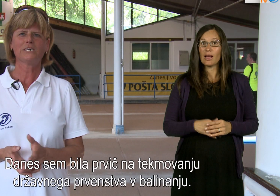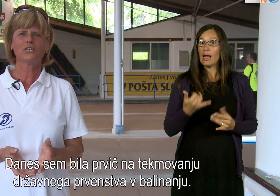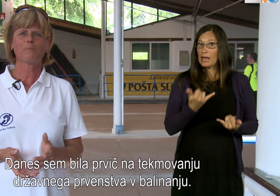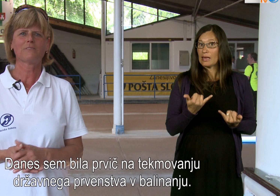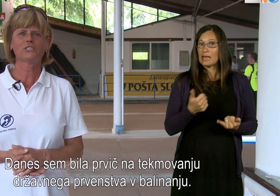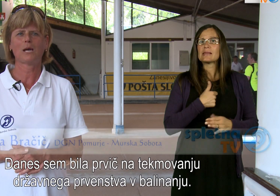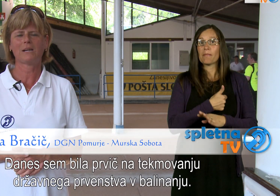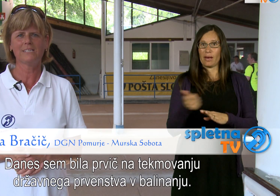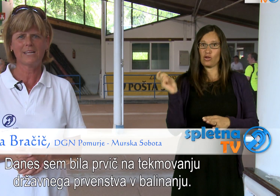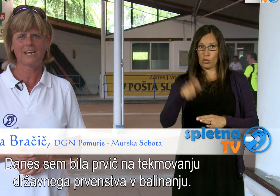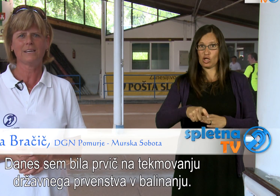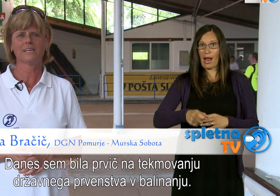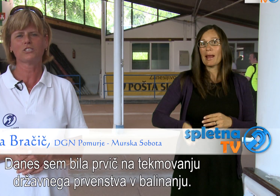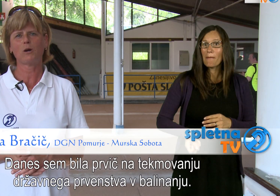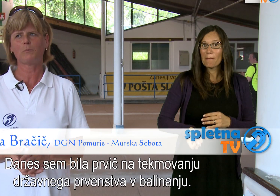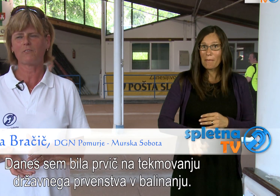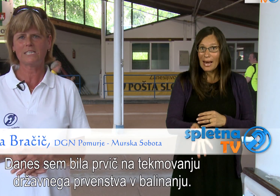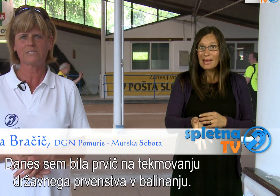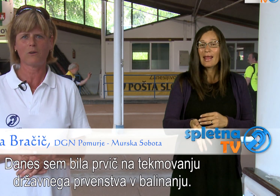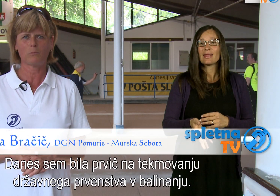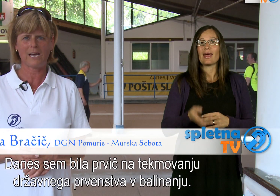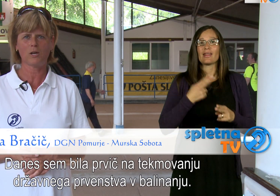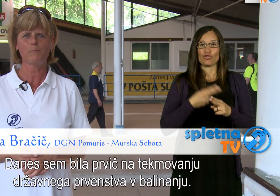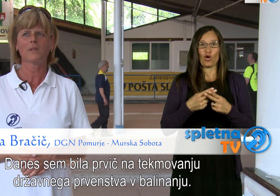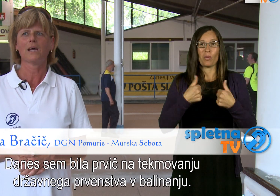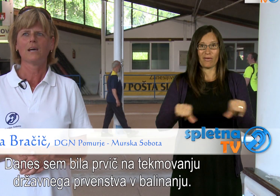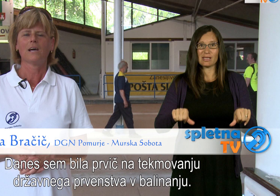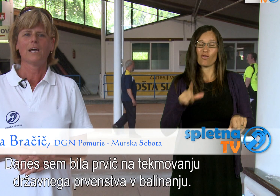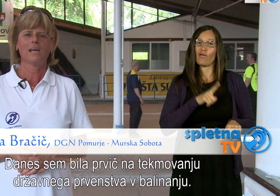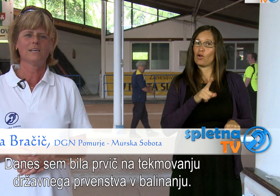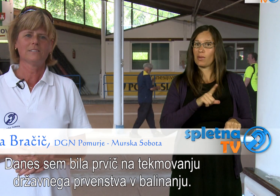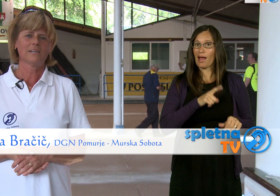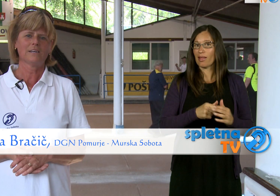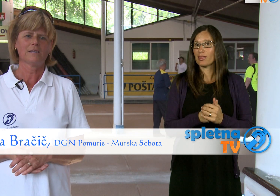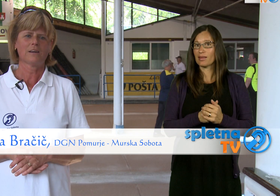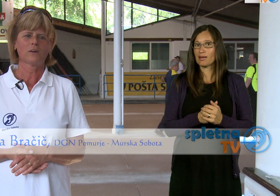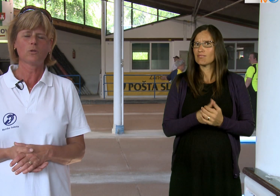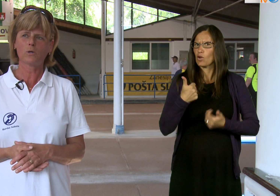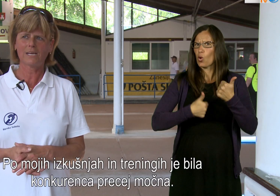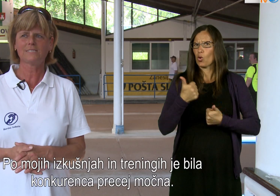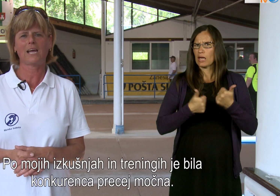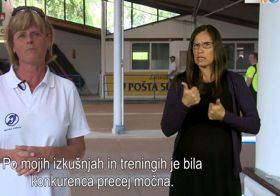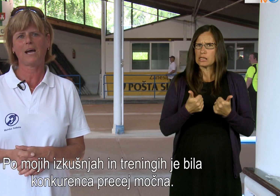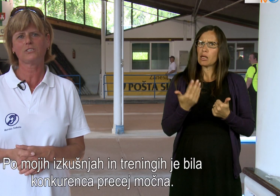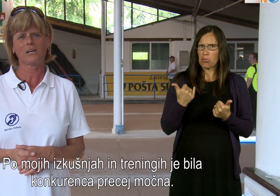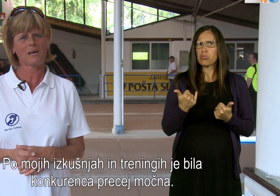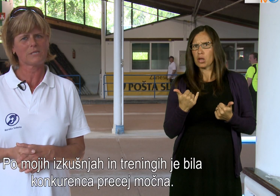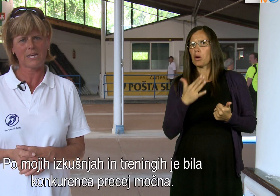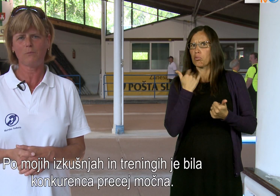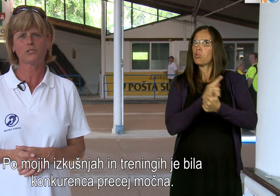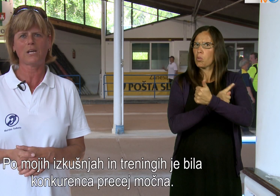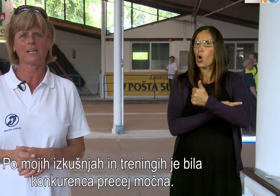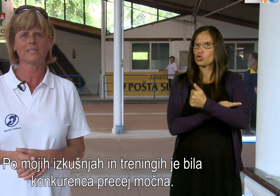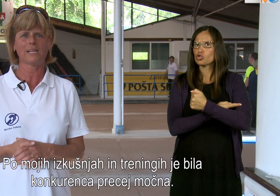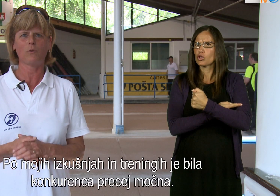Danes sem prišla prvič na balinjanje na državno prvenstvo v Ljubljano in konkurenca je bila še kar